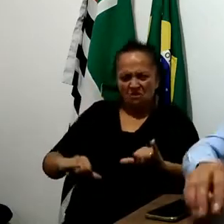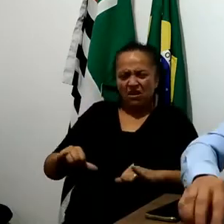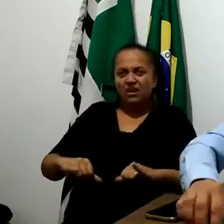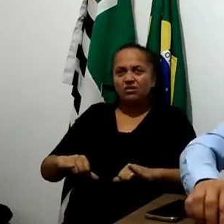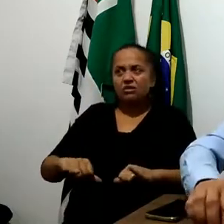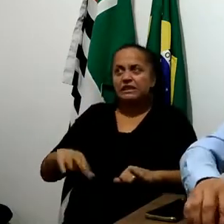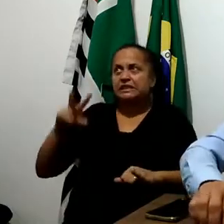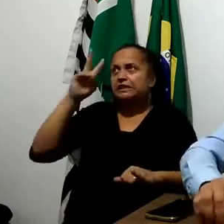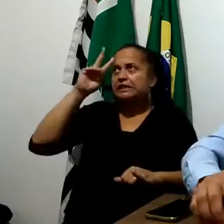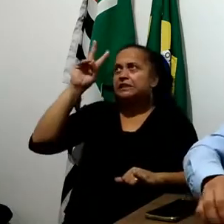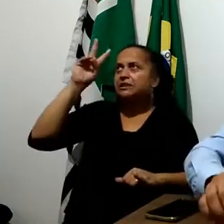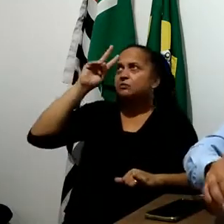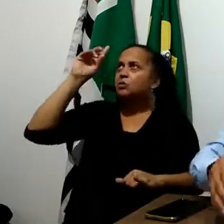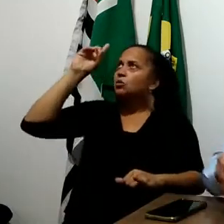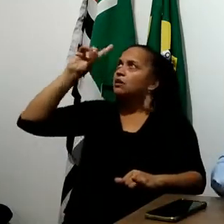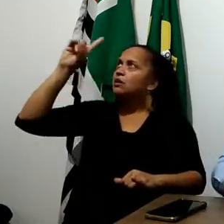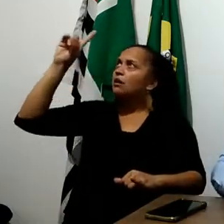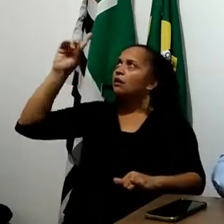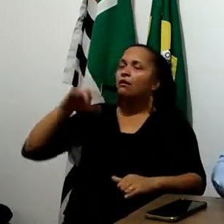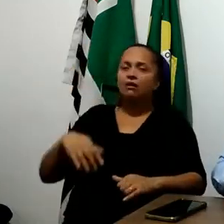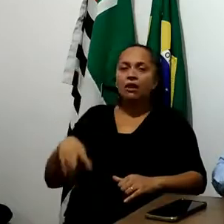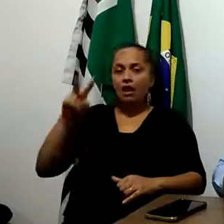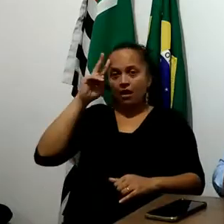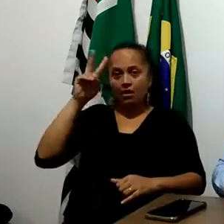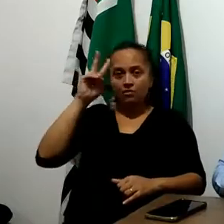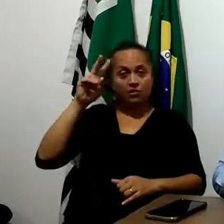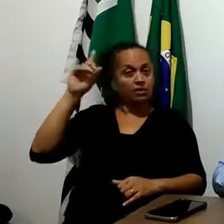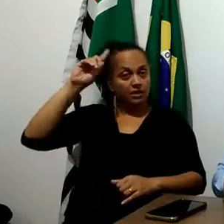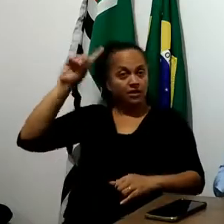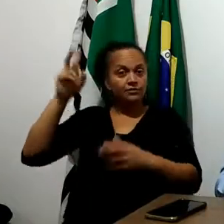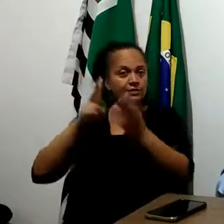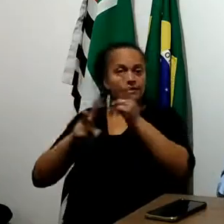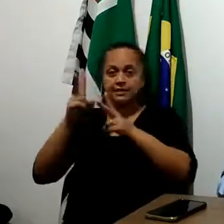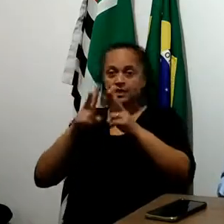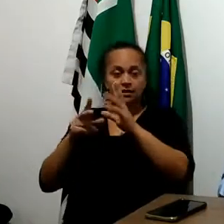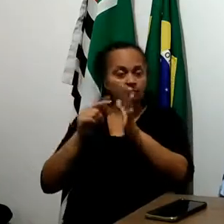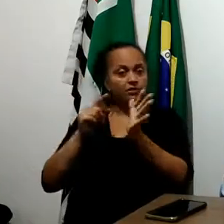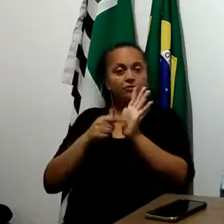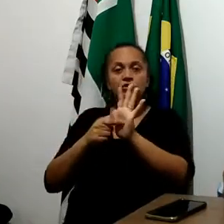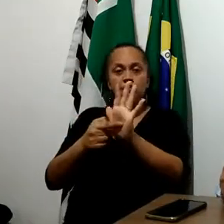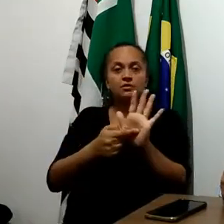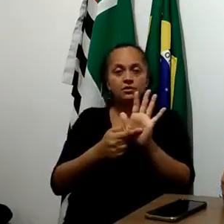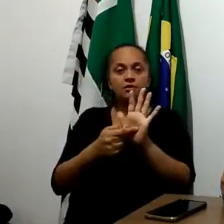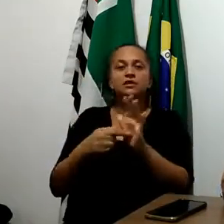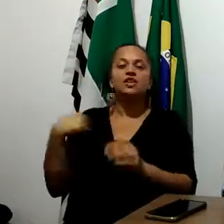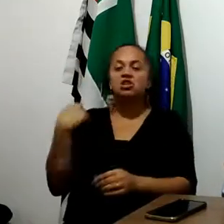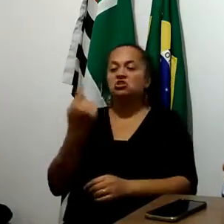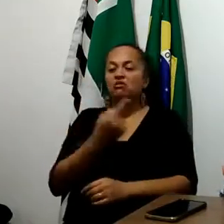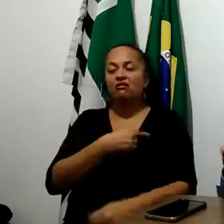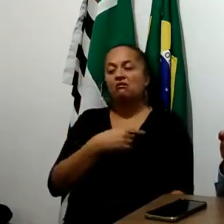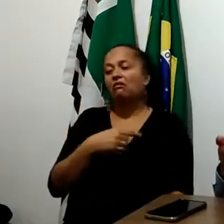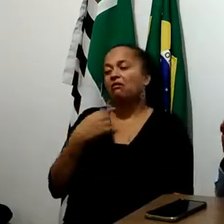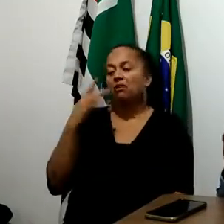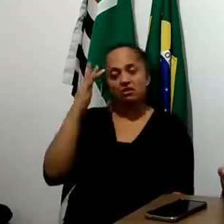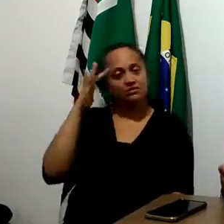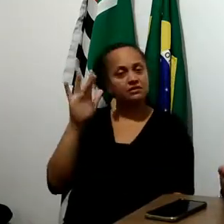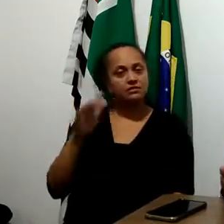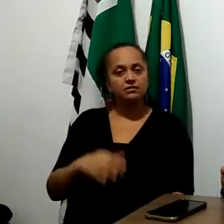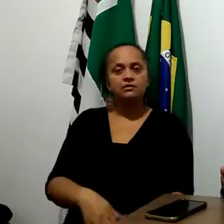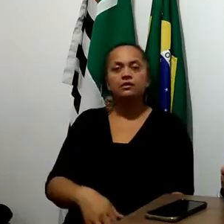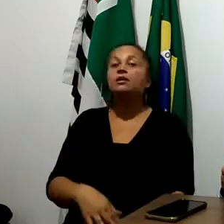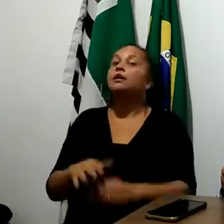ali, doido para te mostrar. Olha, filho, acorda, acorda, acorda, acorda, acorda. e a gente não cai em si. A Bíblia diz que ele caiu em